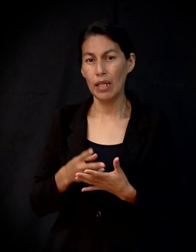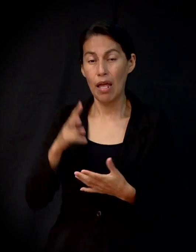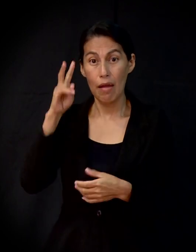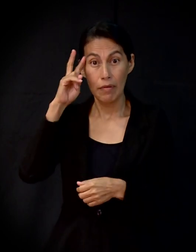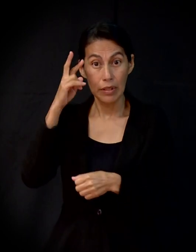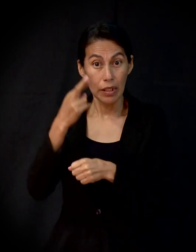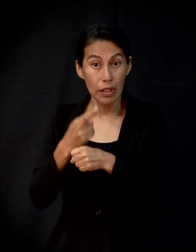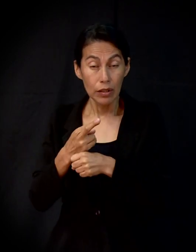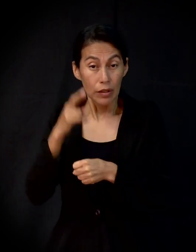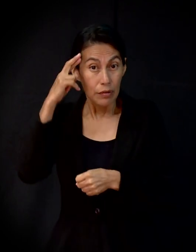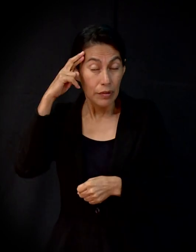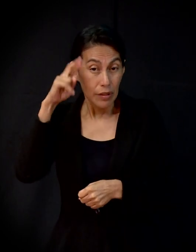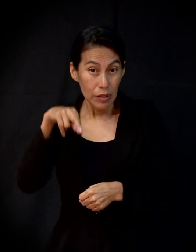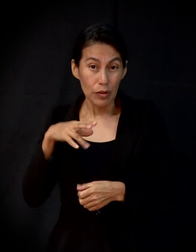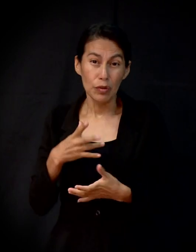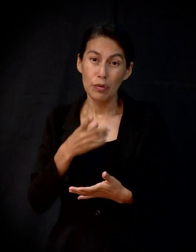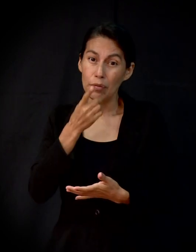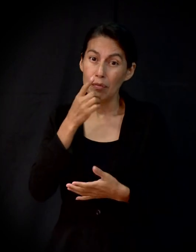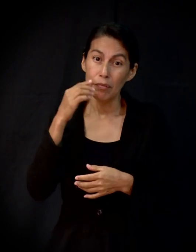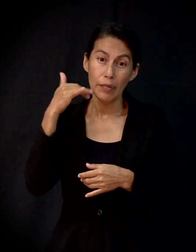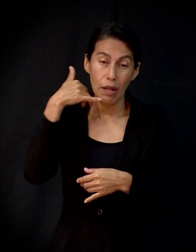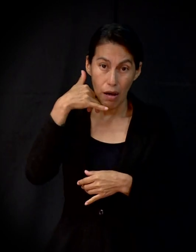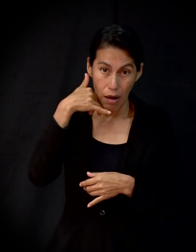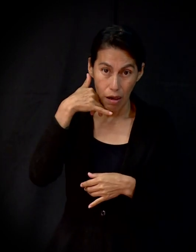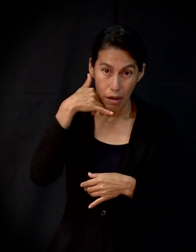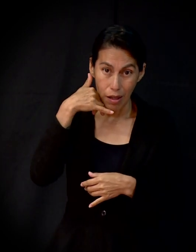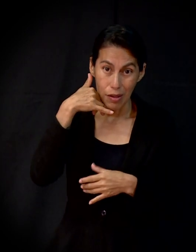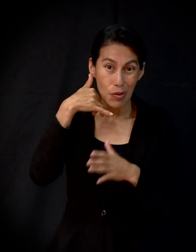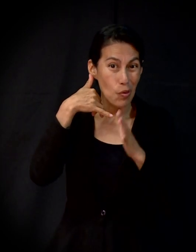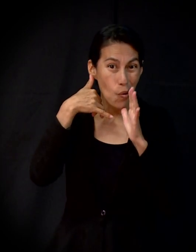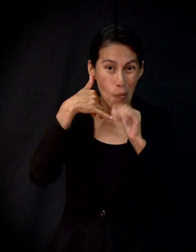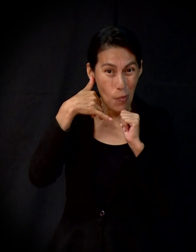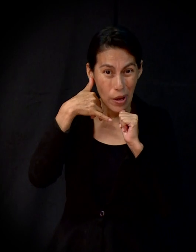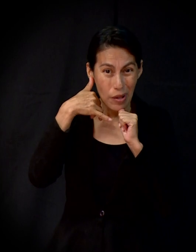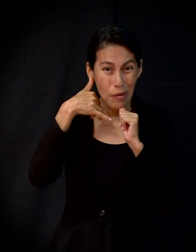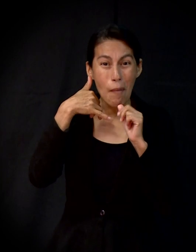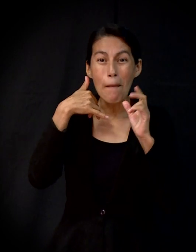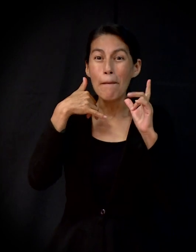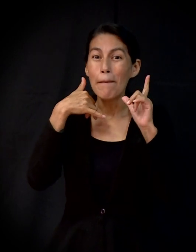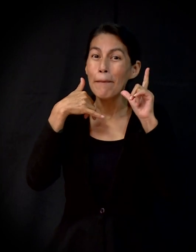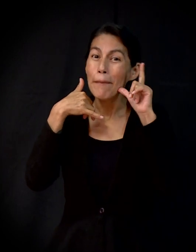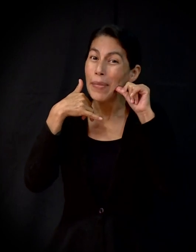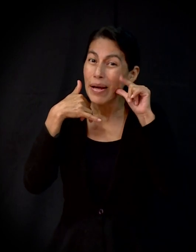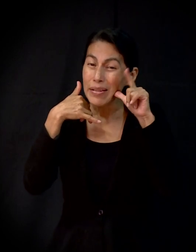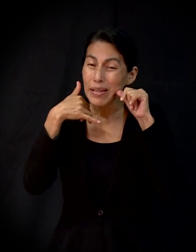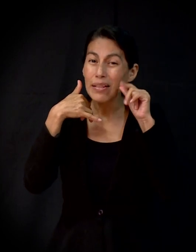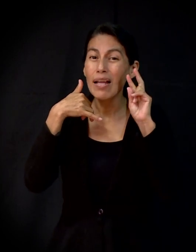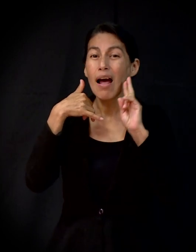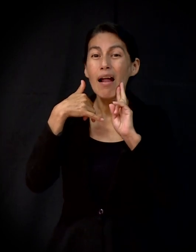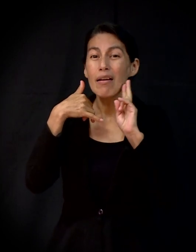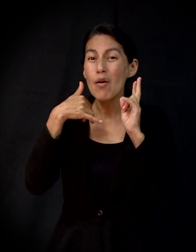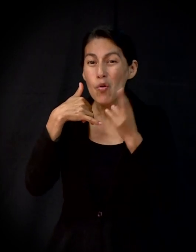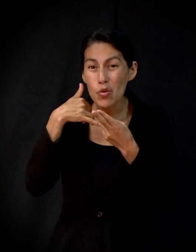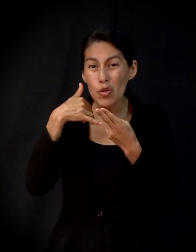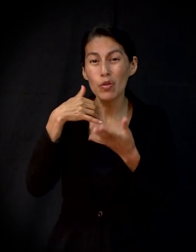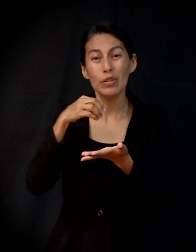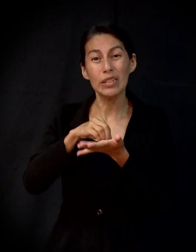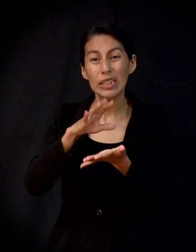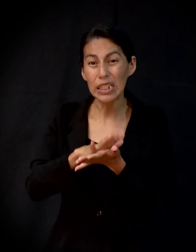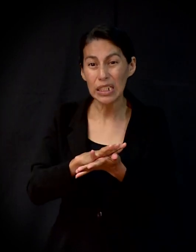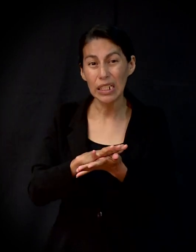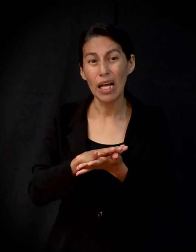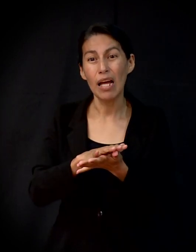que se prestaba para mí, que me llamó y me dijo, ¿sabes qué? Pues, no puedo ir mañana a la reunión, que si puedo estar aquí.